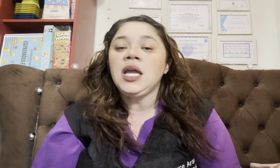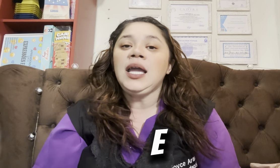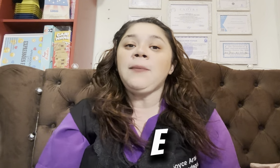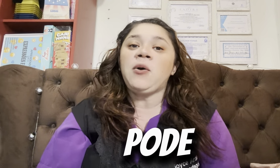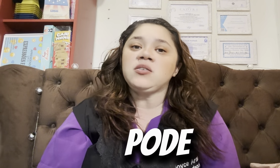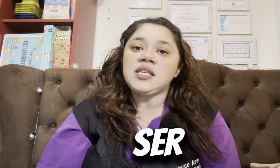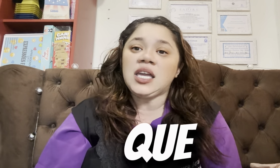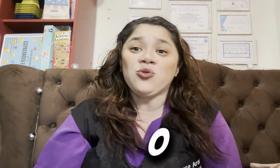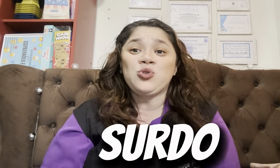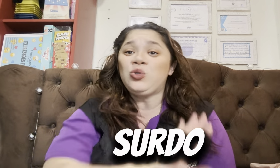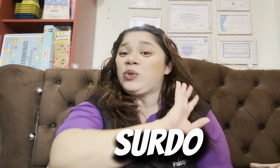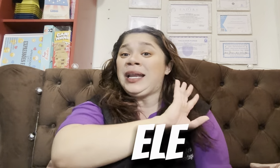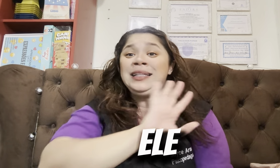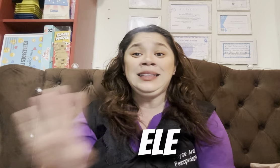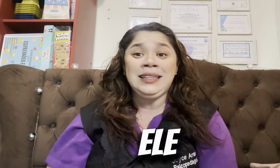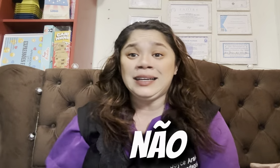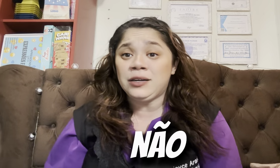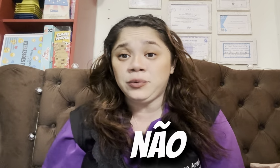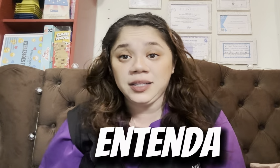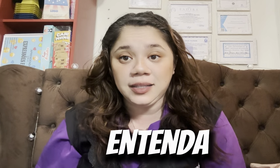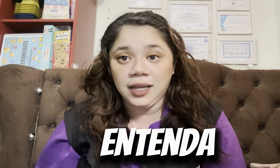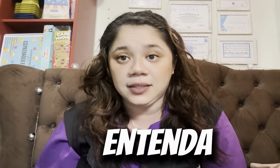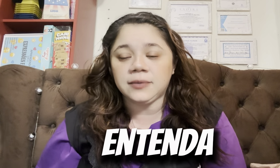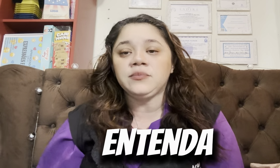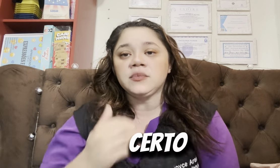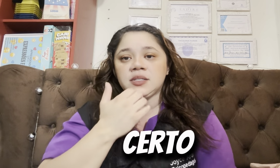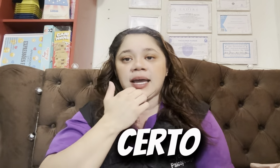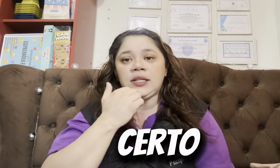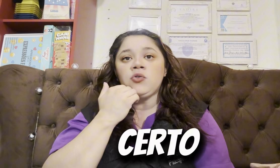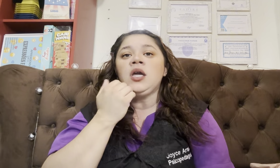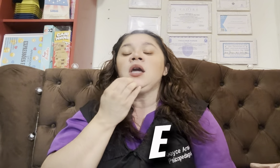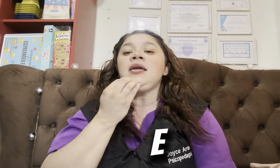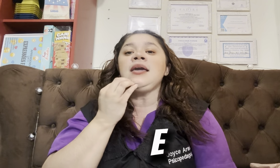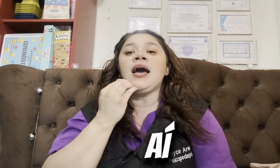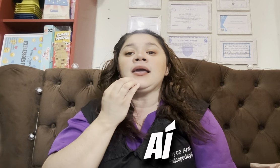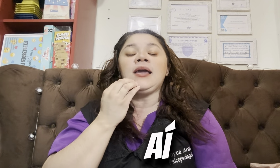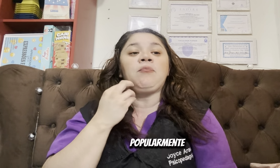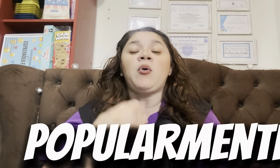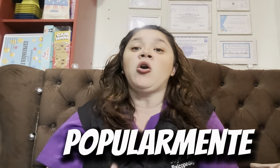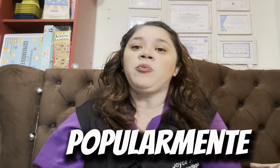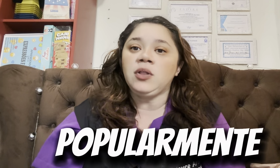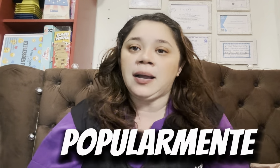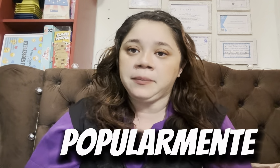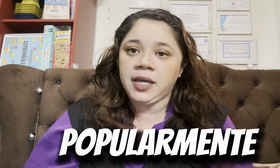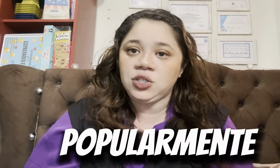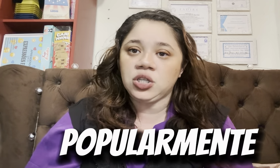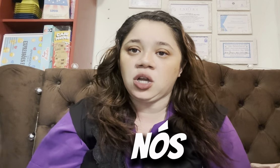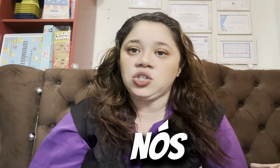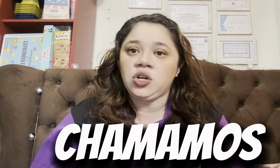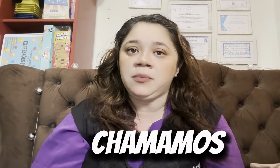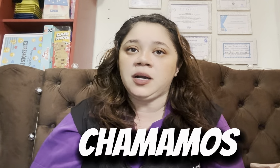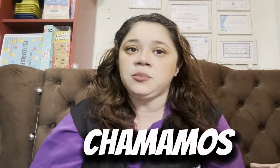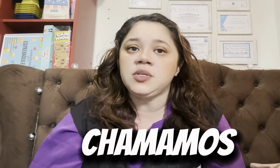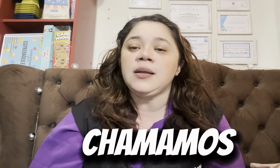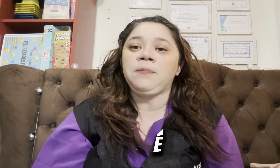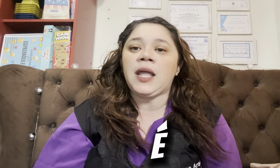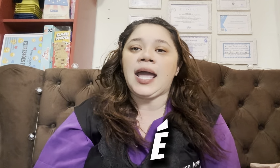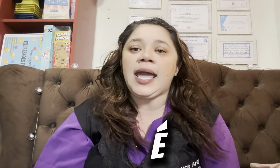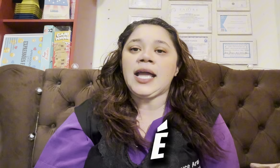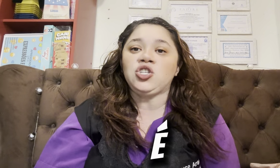E pode ser que o surdo ele não entenda, certo? E aí, popularmente, nós chamamos